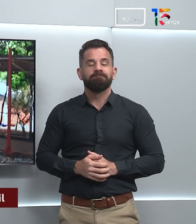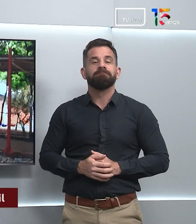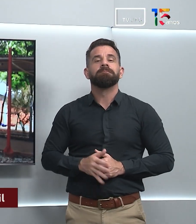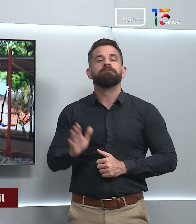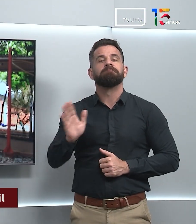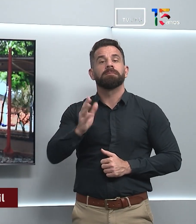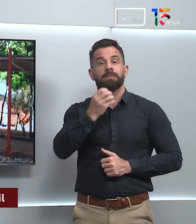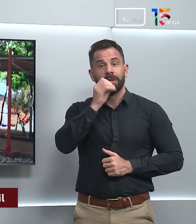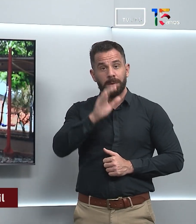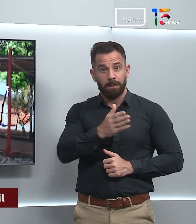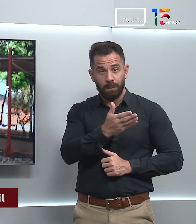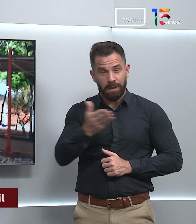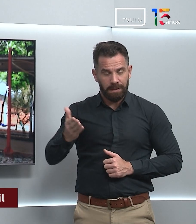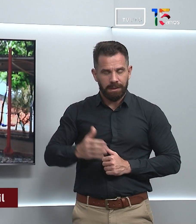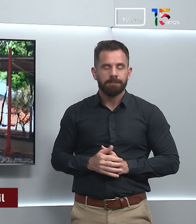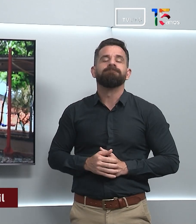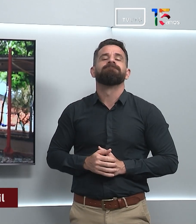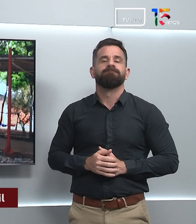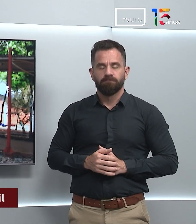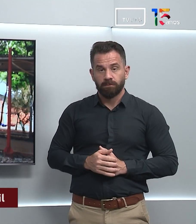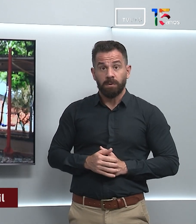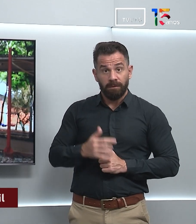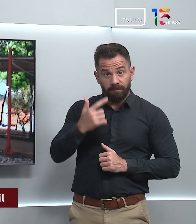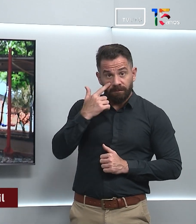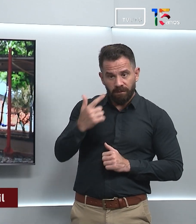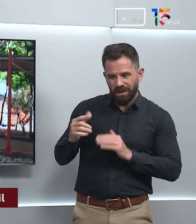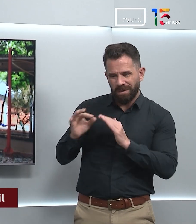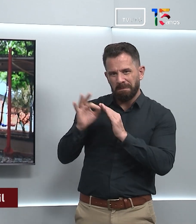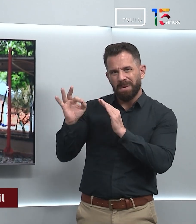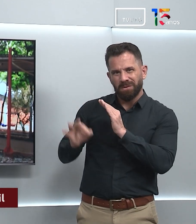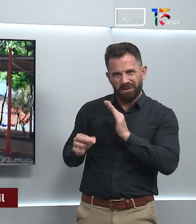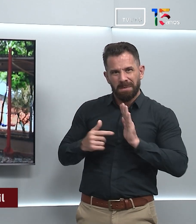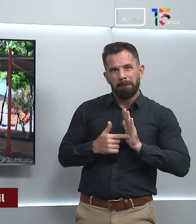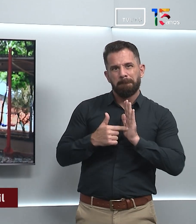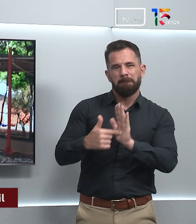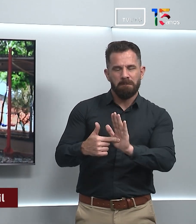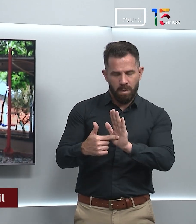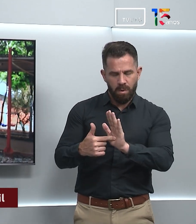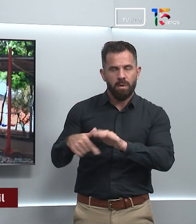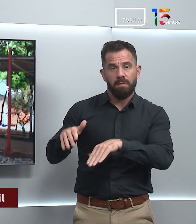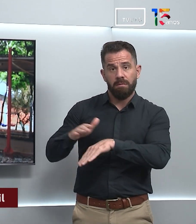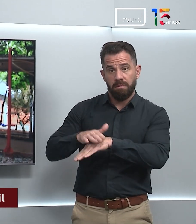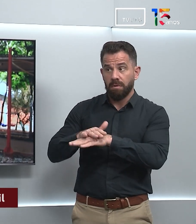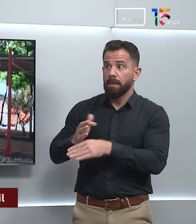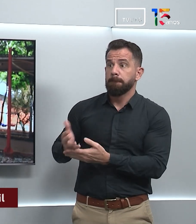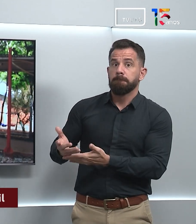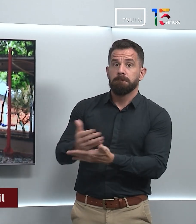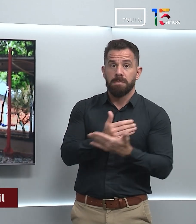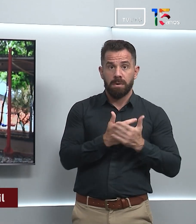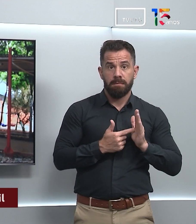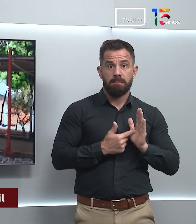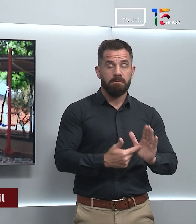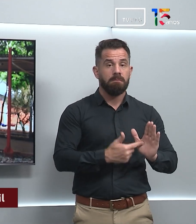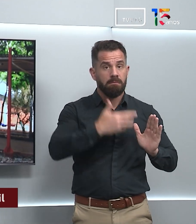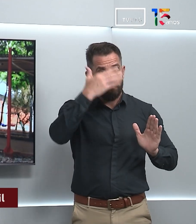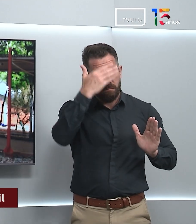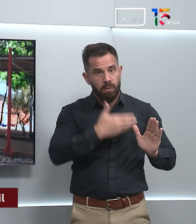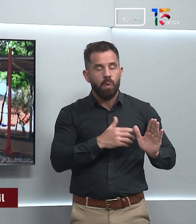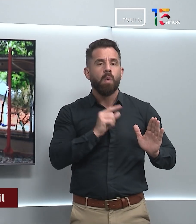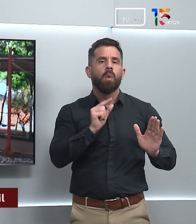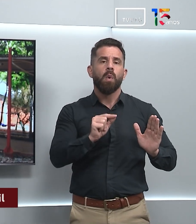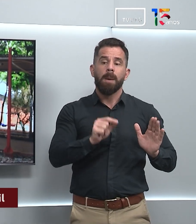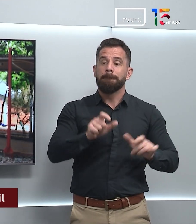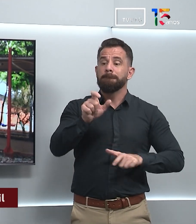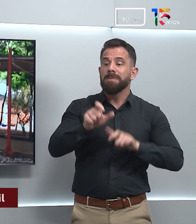Boa tarde. E segundo esse índice do IBGE, o Instituto Brasileiro de Geografia e Estatística, a